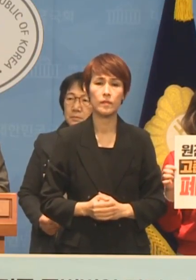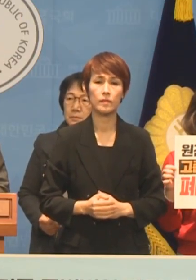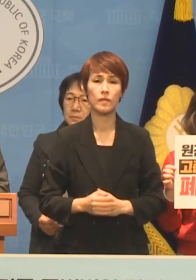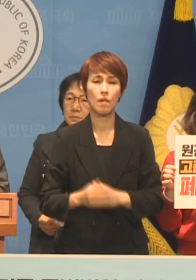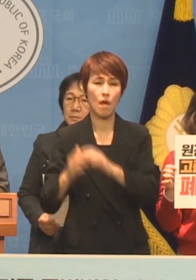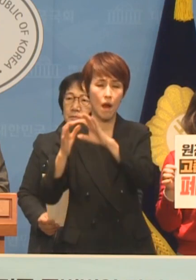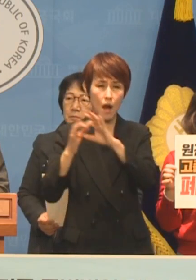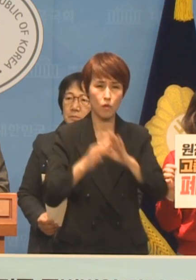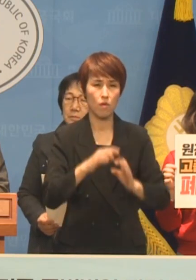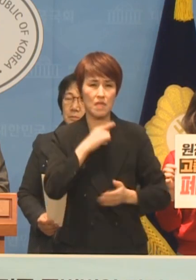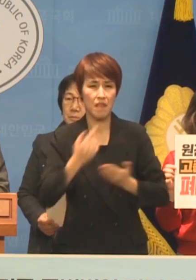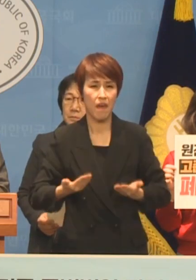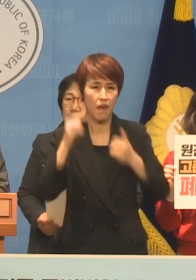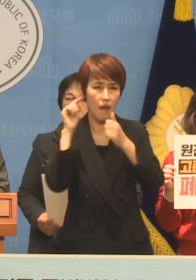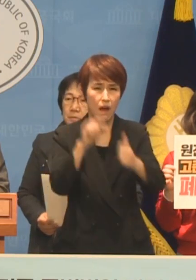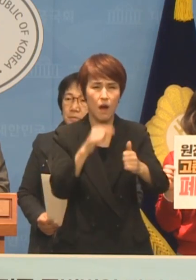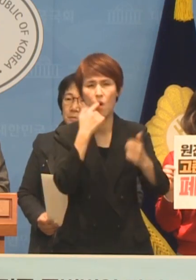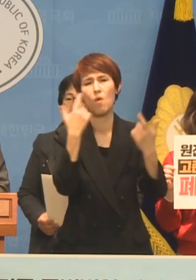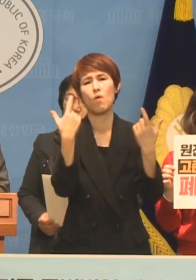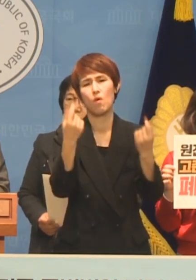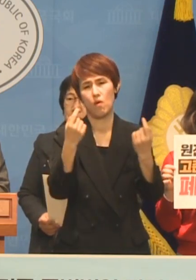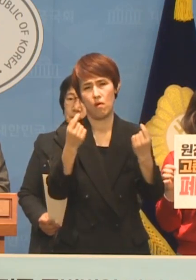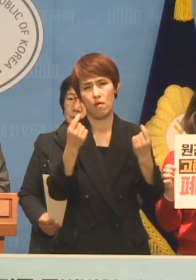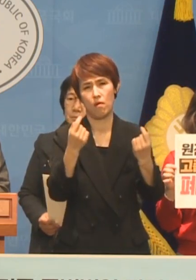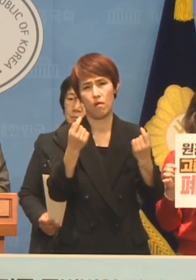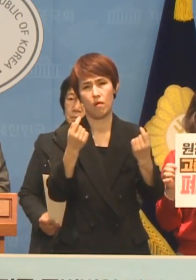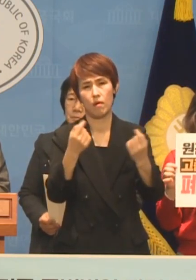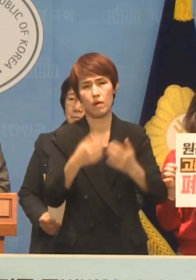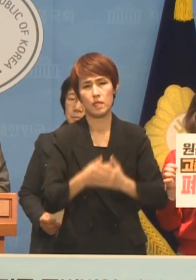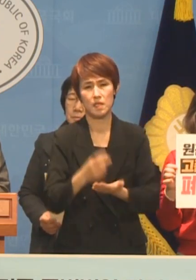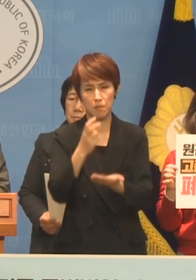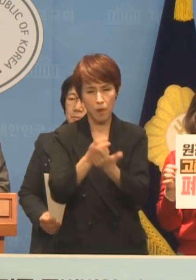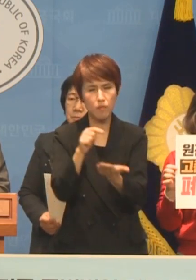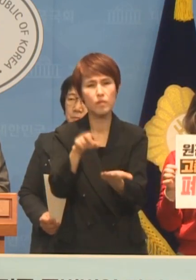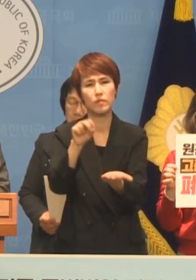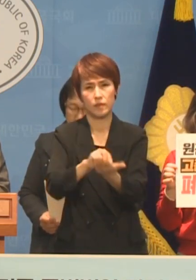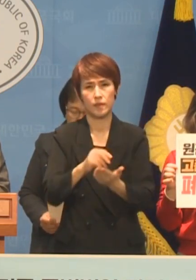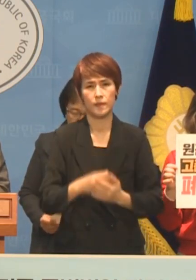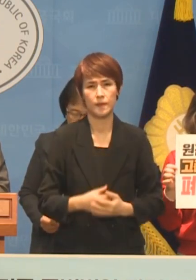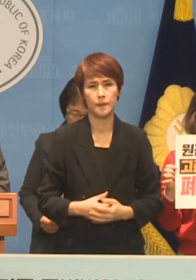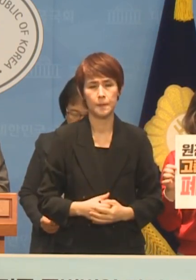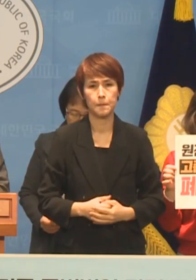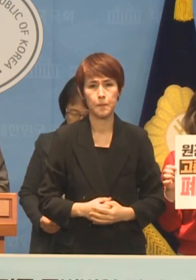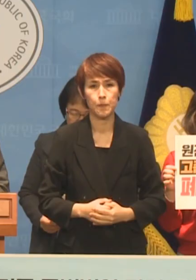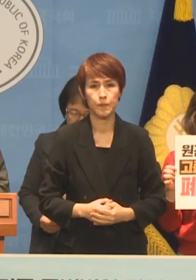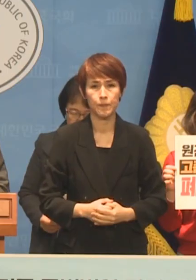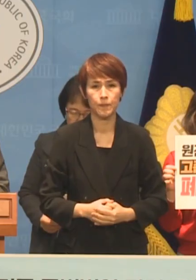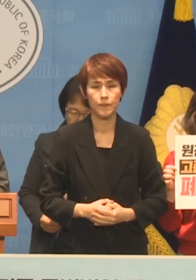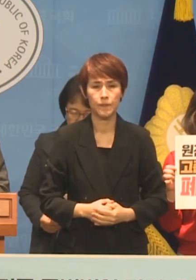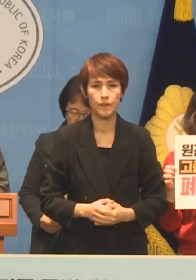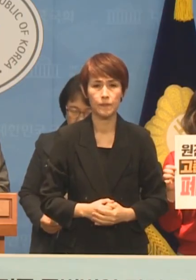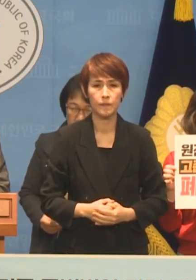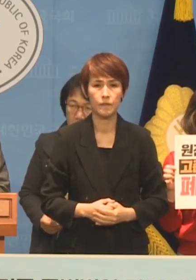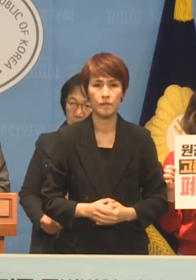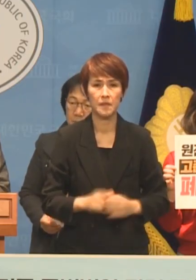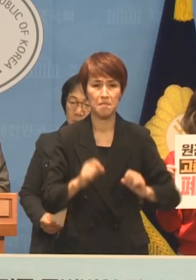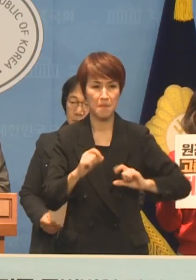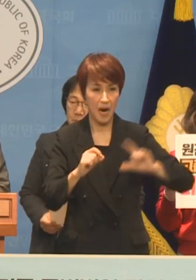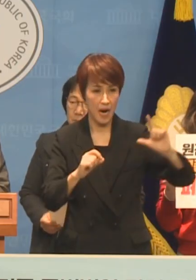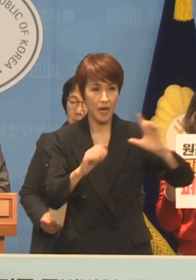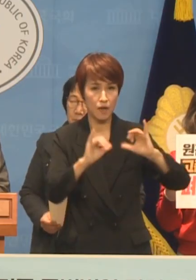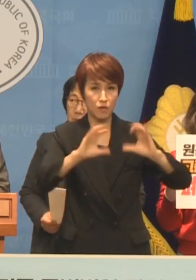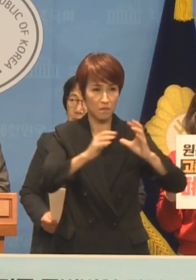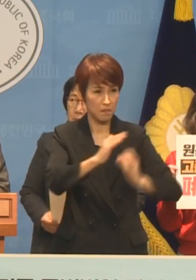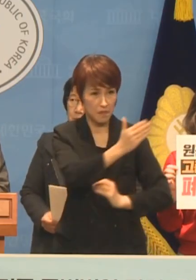영속적인 희생을 강요하고 있는 것이 현재 법안의 특징이라고 할 수 있습니다. 마치 다수의 국민을